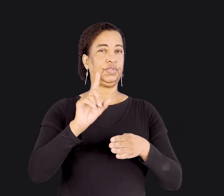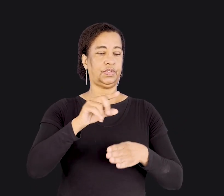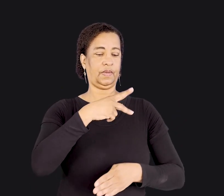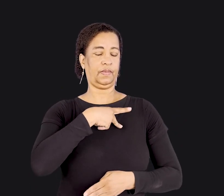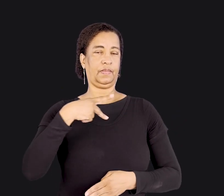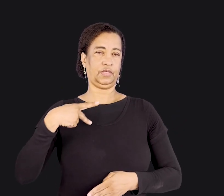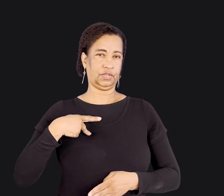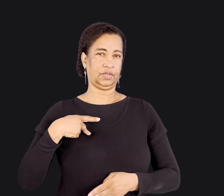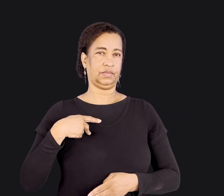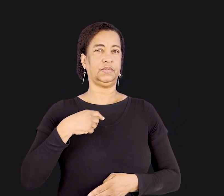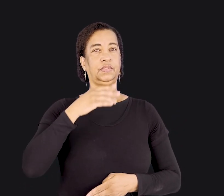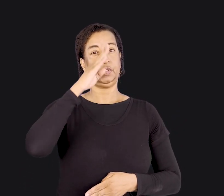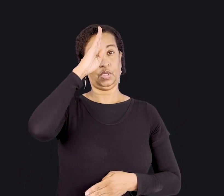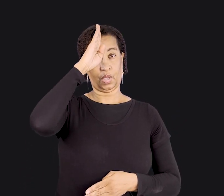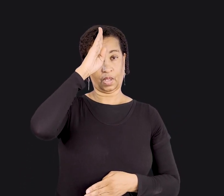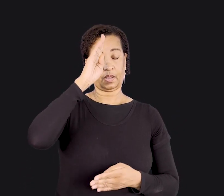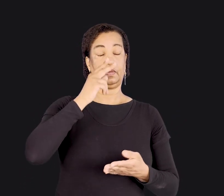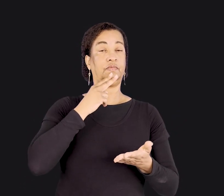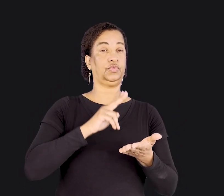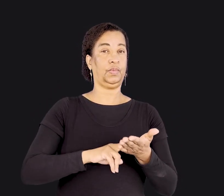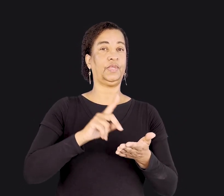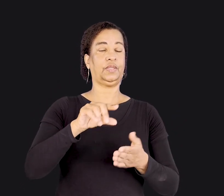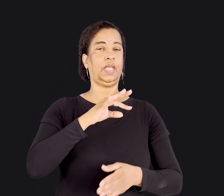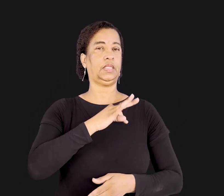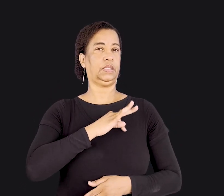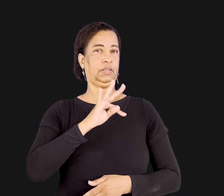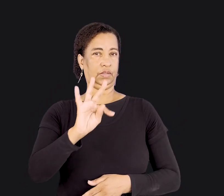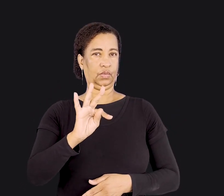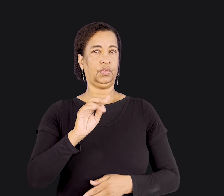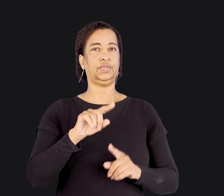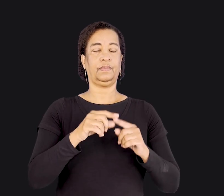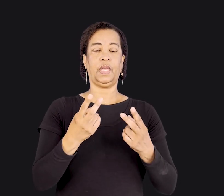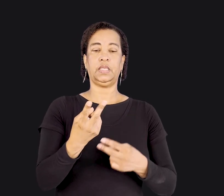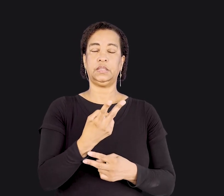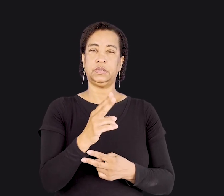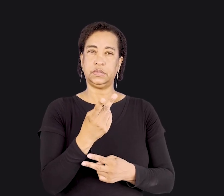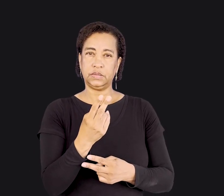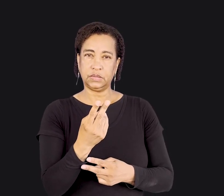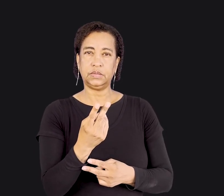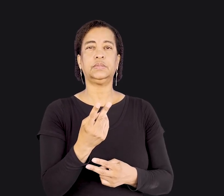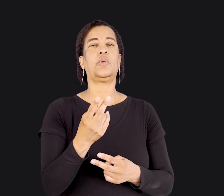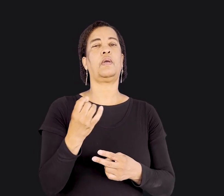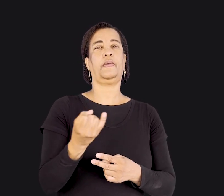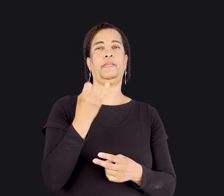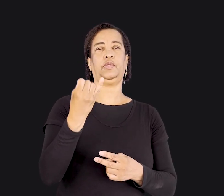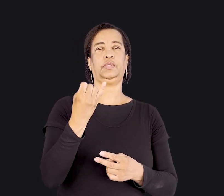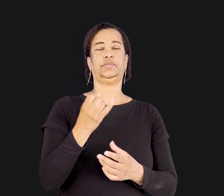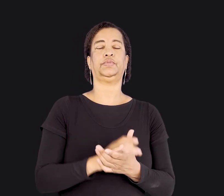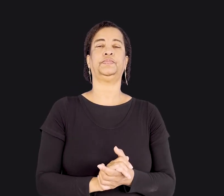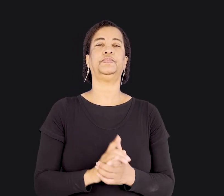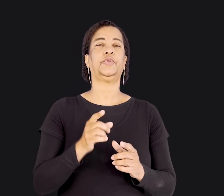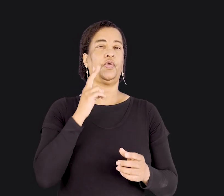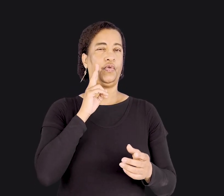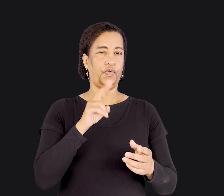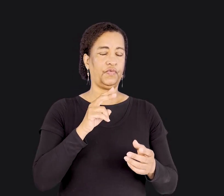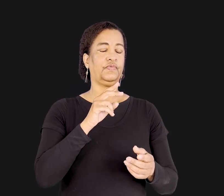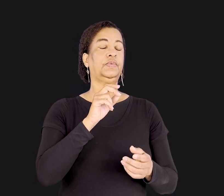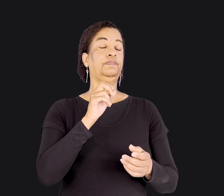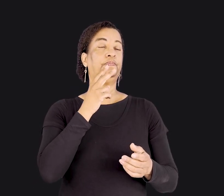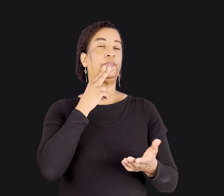é um tratado teológico. Mas as duas são igualmente importantes. Já vimos que essa carta pastoral de Paulo, com